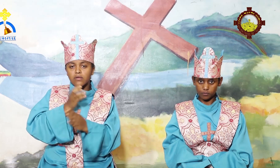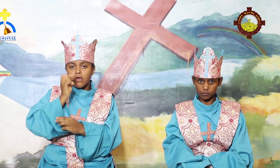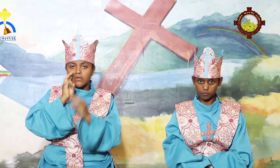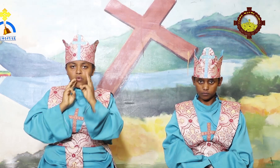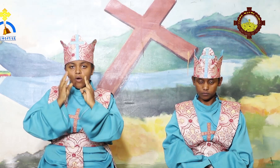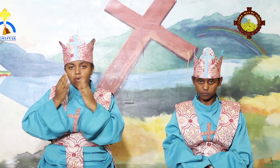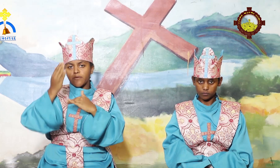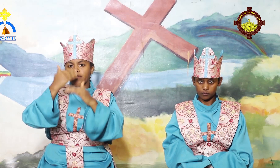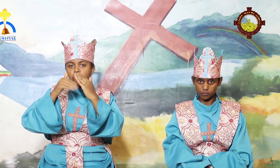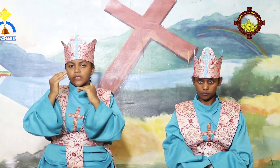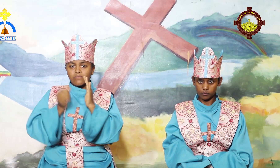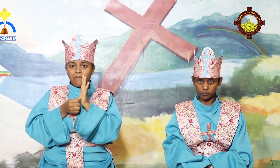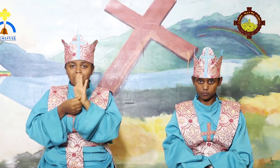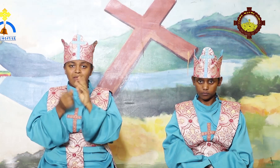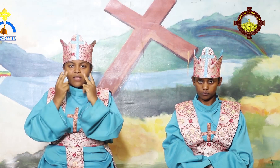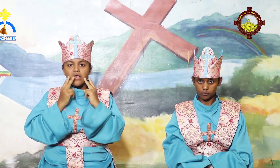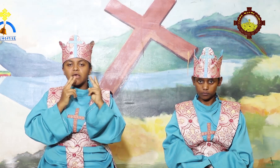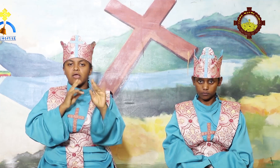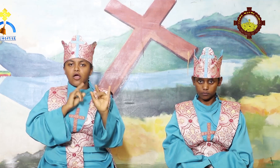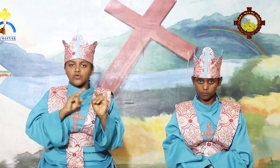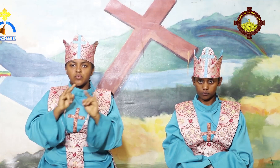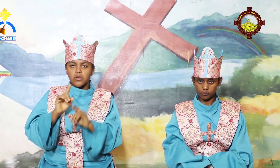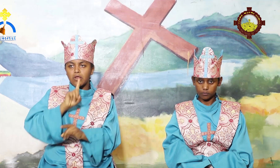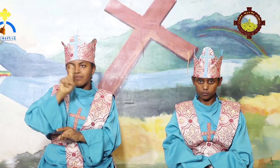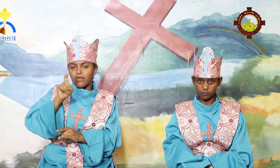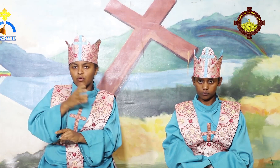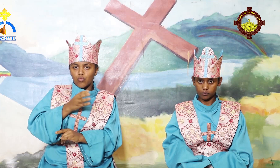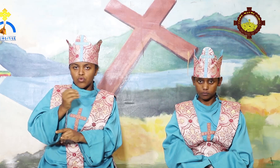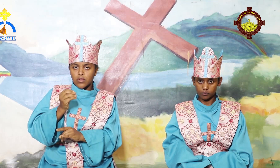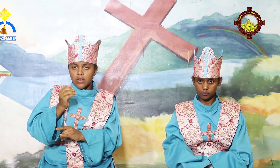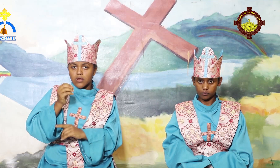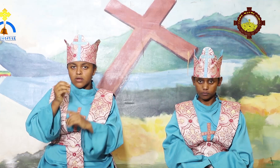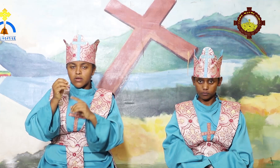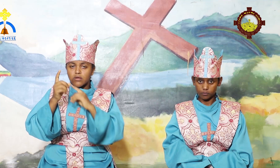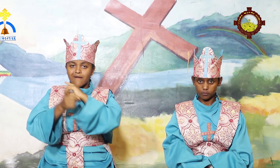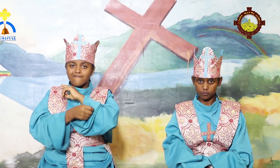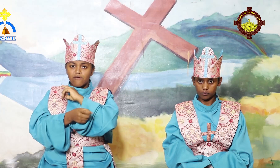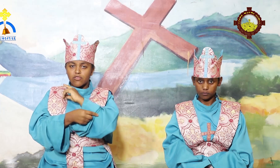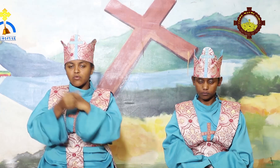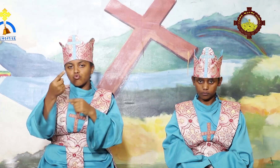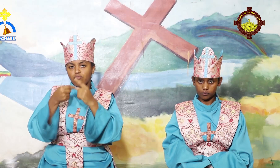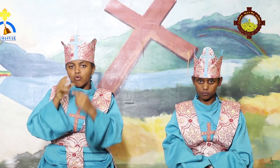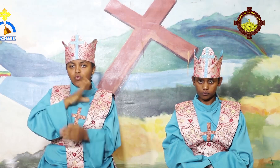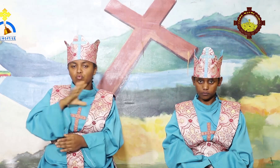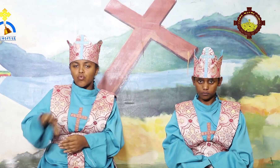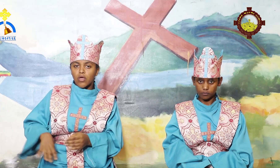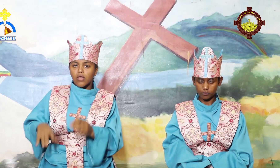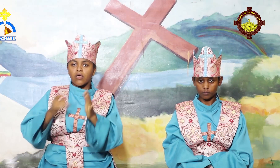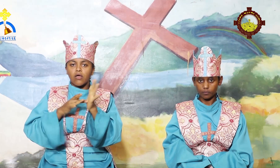ፈሪሳውያንና ሰዶቃውያንም ከሰማይ ምልክት ያሳያቸው ዘንድ ይጠይቁትና ሊፈትኑት መጡ።